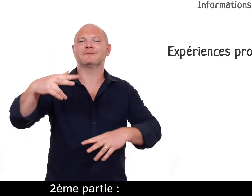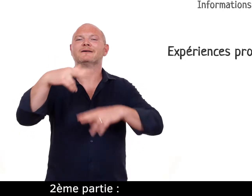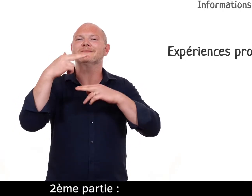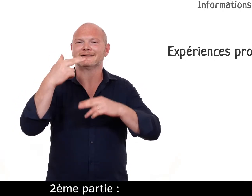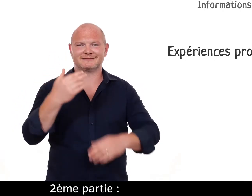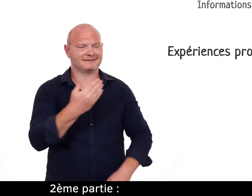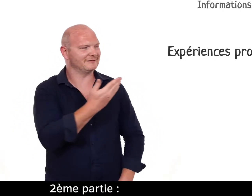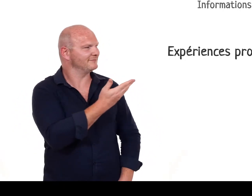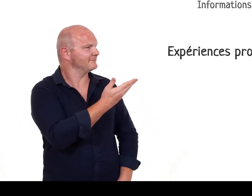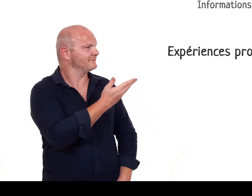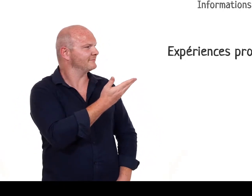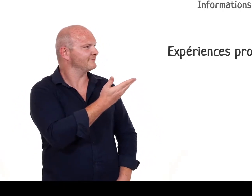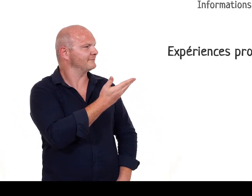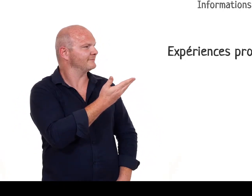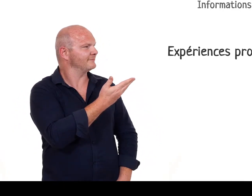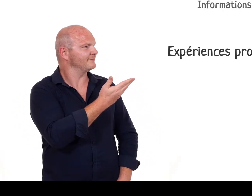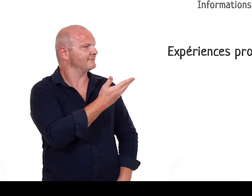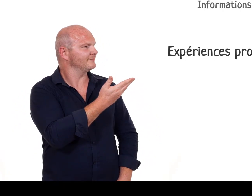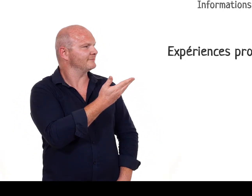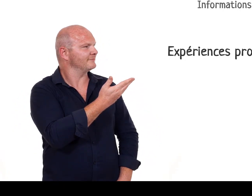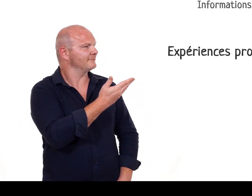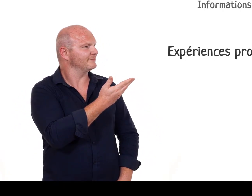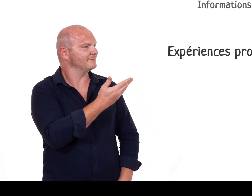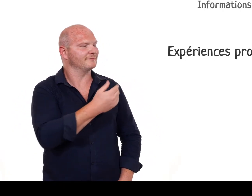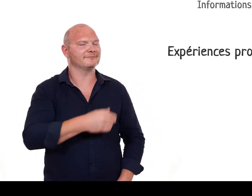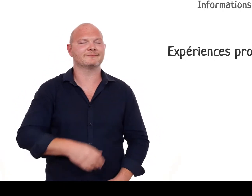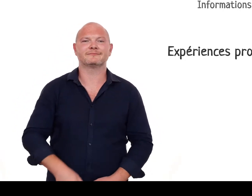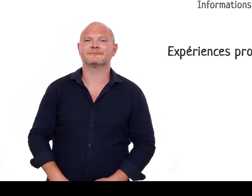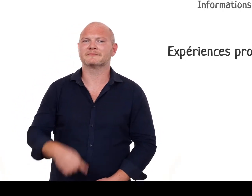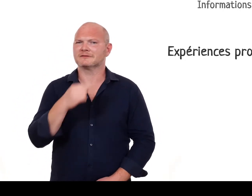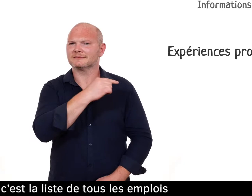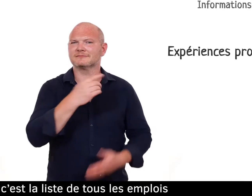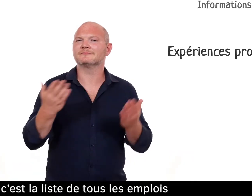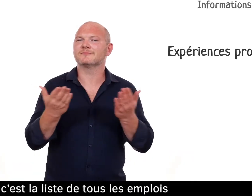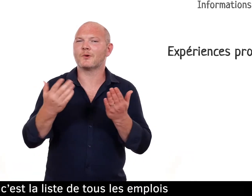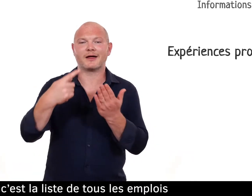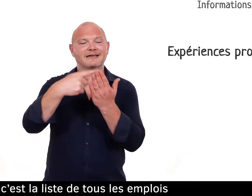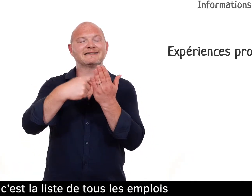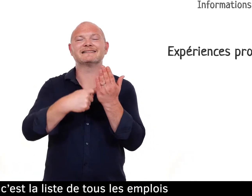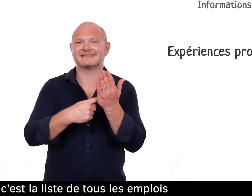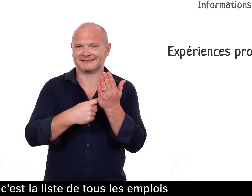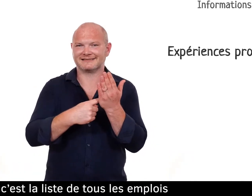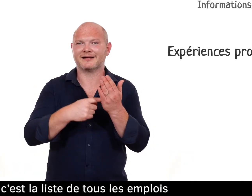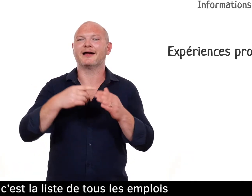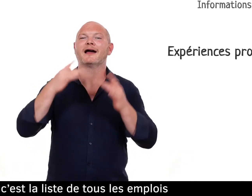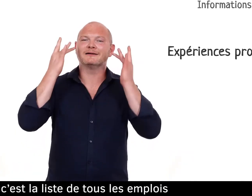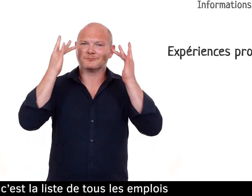Deuxième partie, c'est la liste de tous les